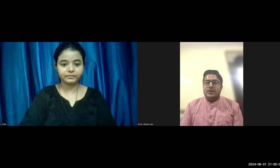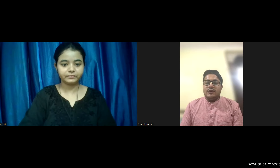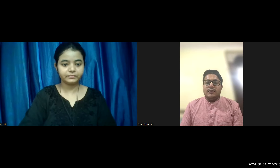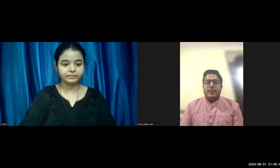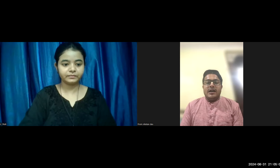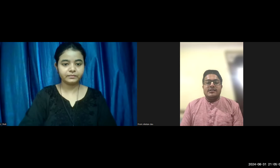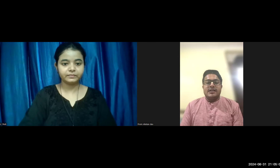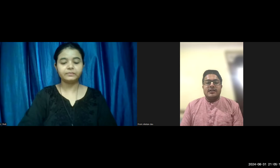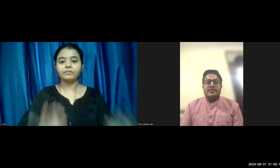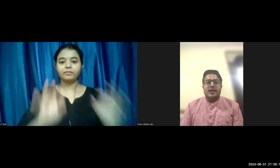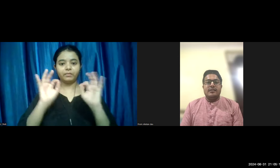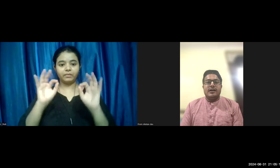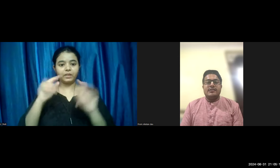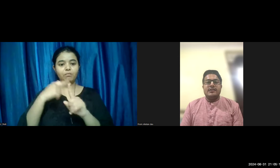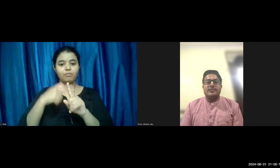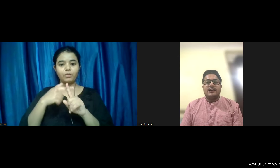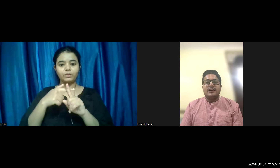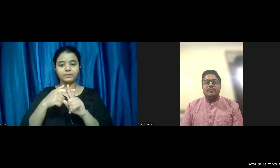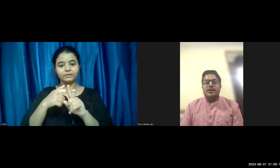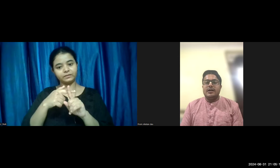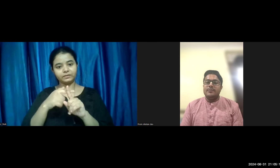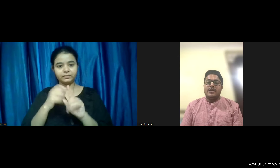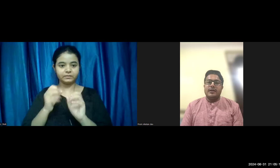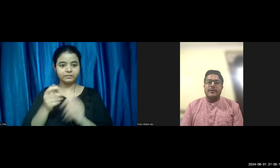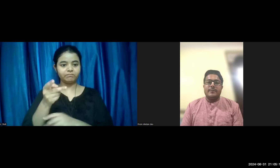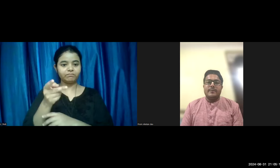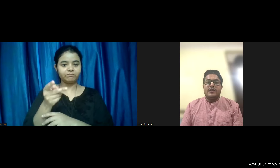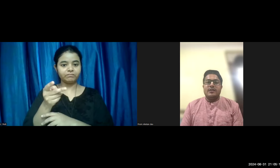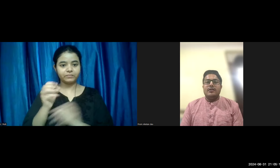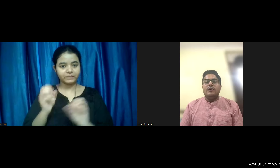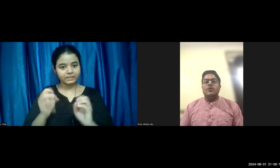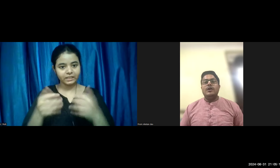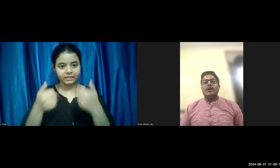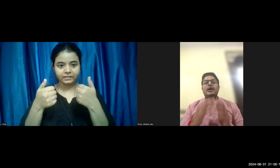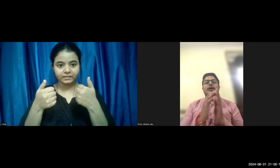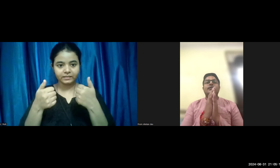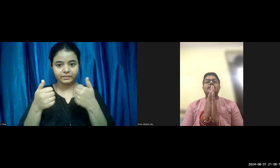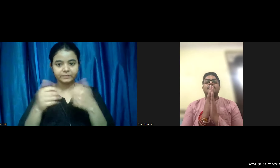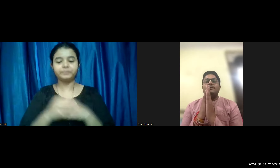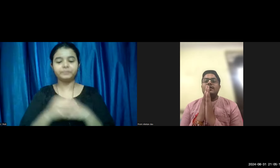तो मंगलाचरण के साथ आज की कक्षा का हम आरंभ करेंगे। ओम